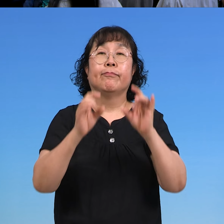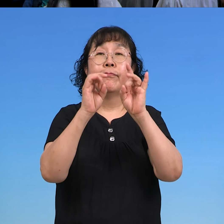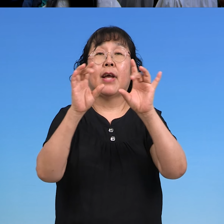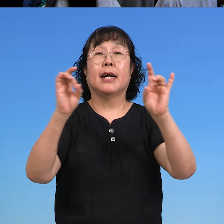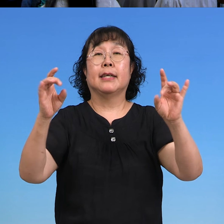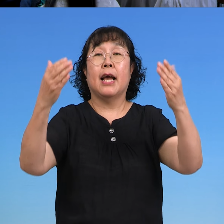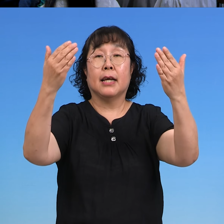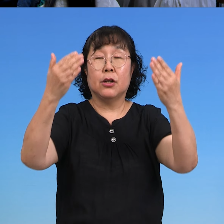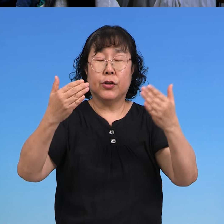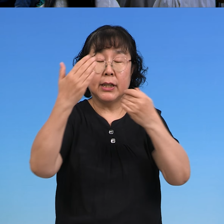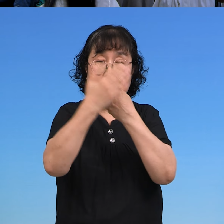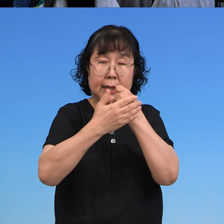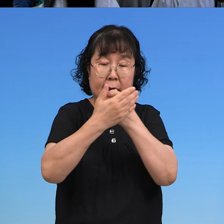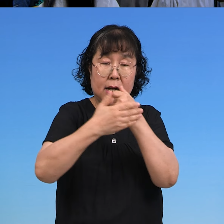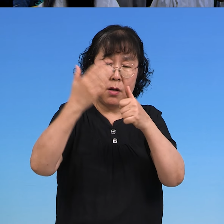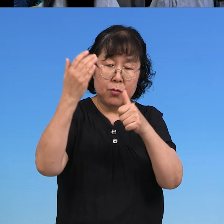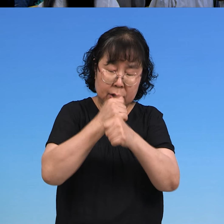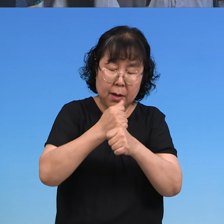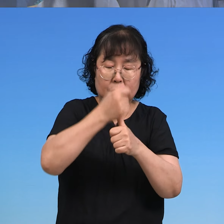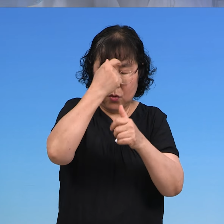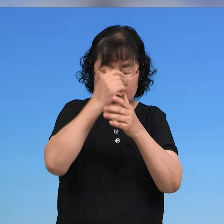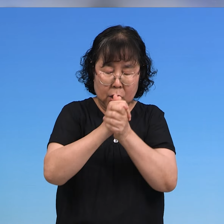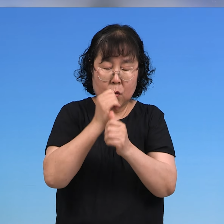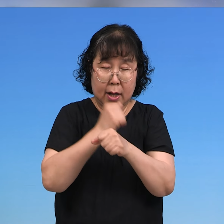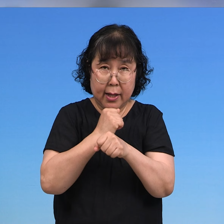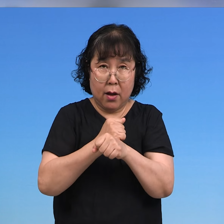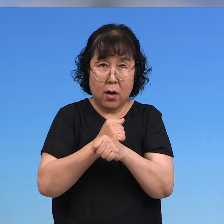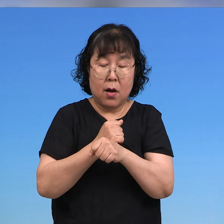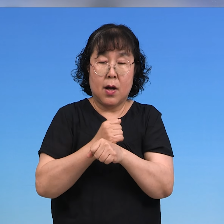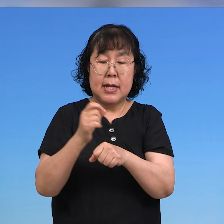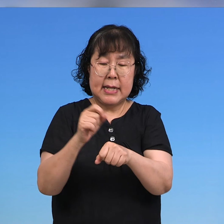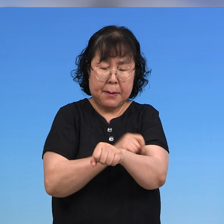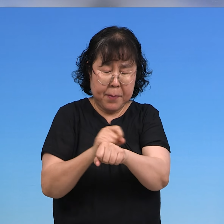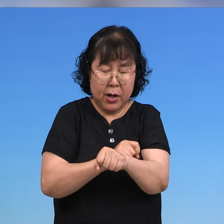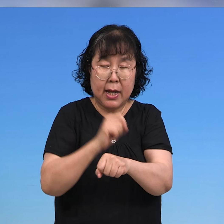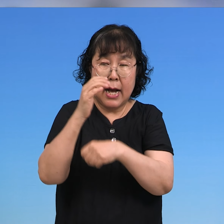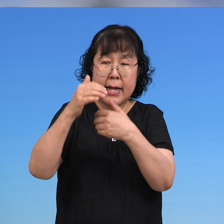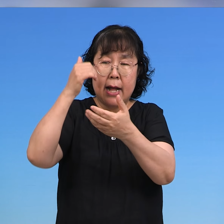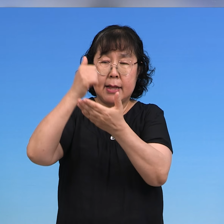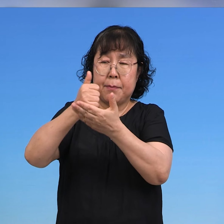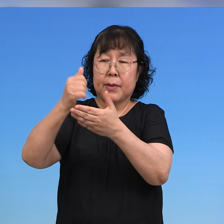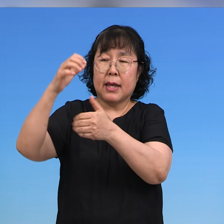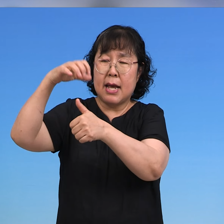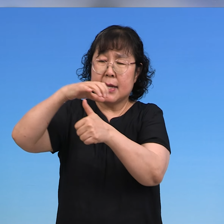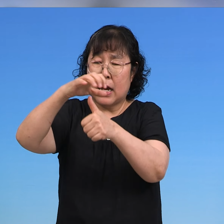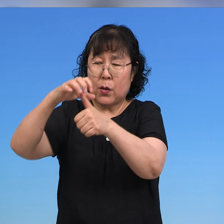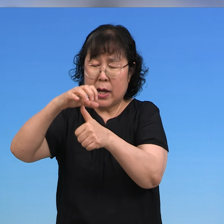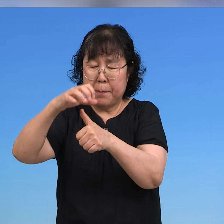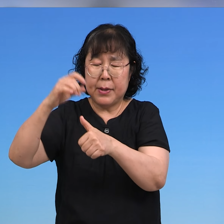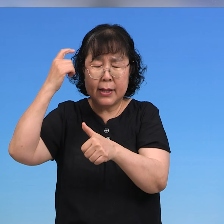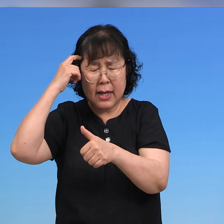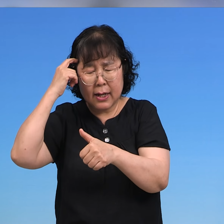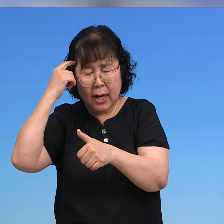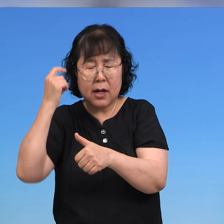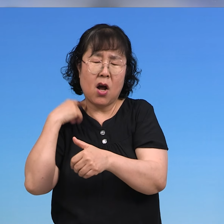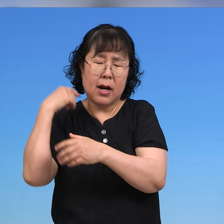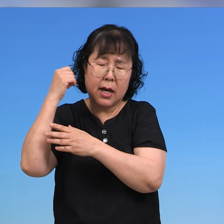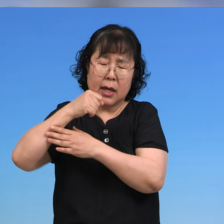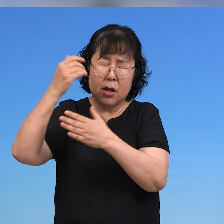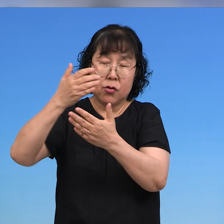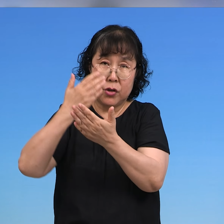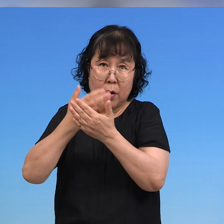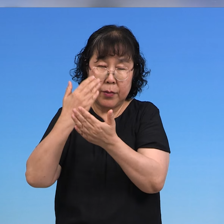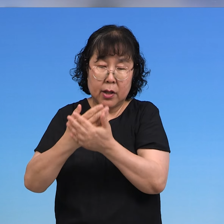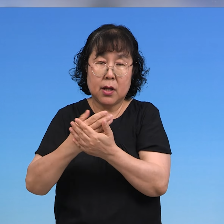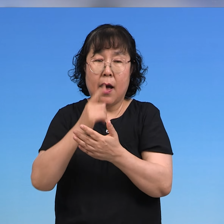붙들고 기도하시는 데 특히 하나님, 하나님께 사로잡힌 상상력을 허락하여 주시옵소서. 악한 것들이 내 상상력을 가지고